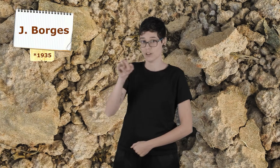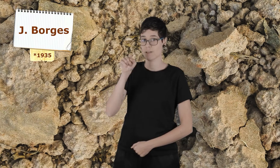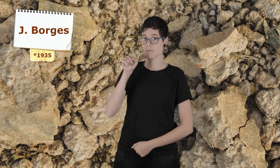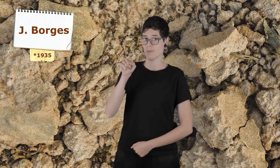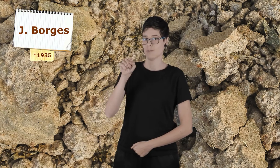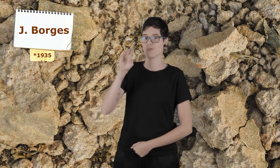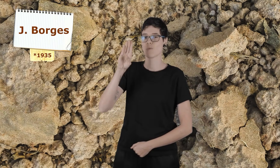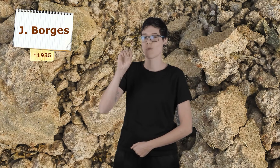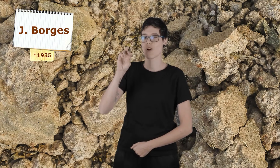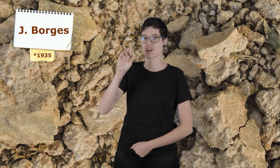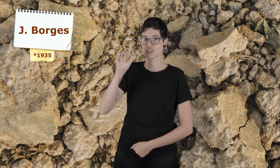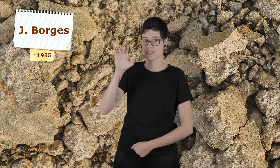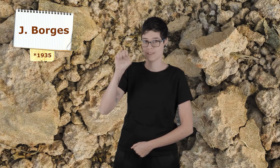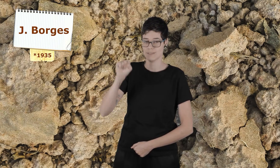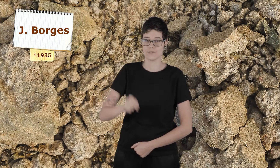J. Borges.